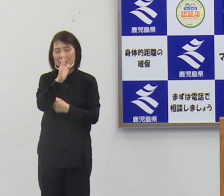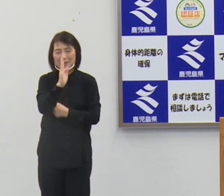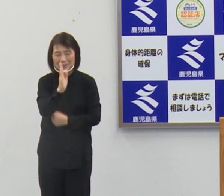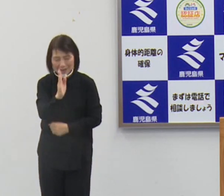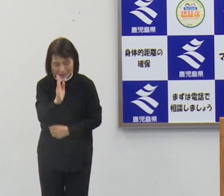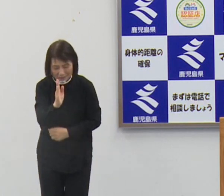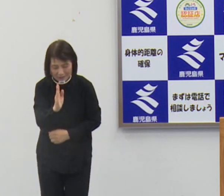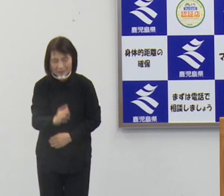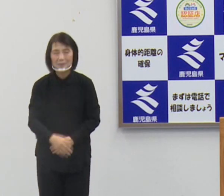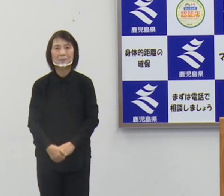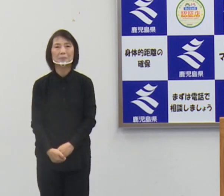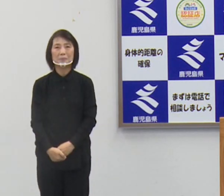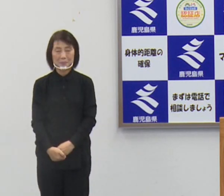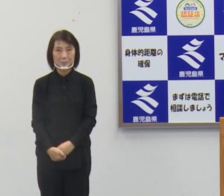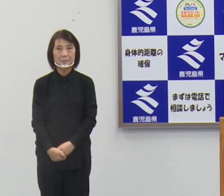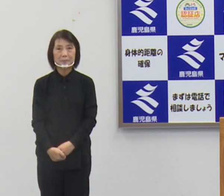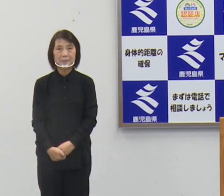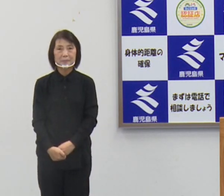願いいたします。